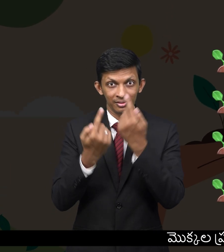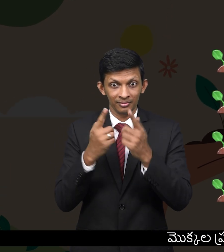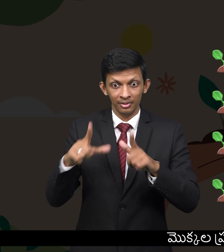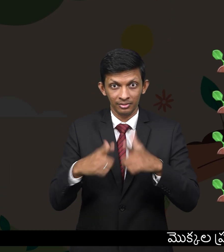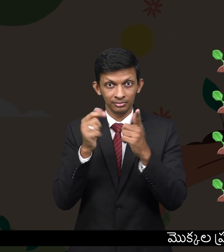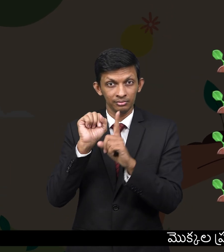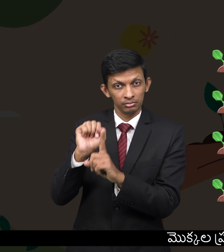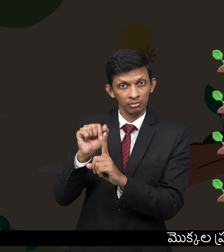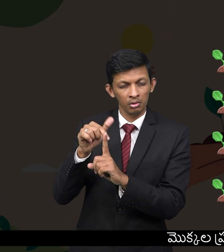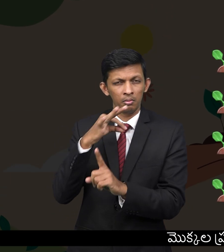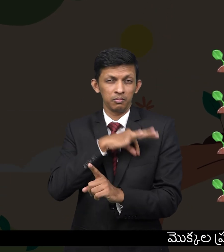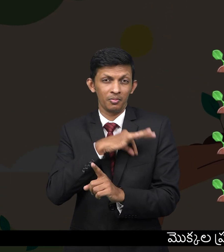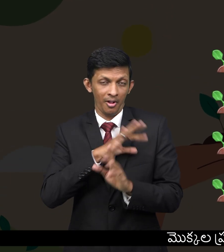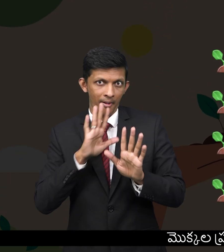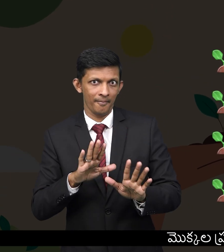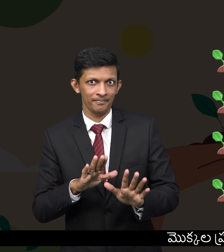మొక్కల ప్రయోజనాలు.